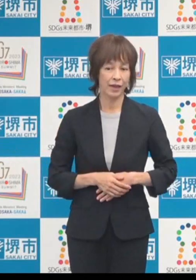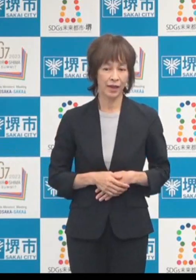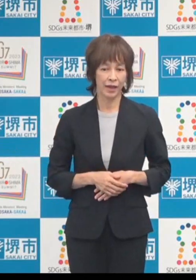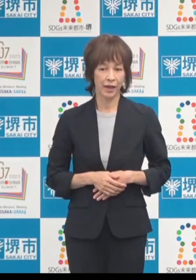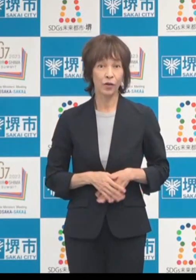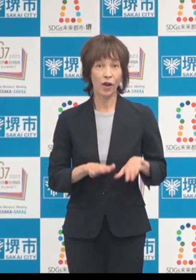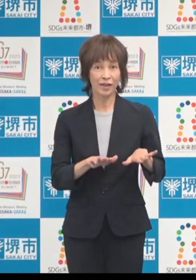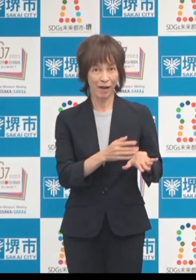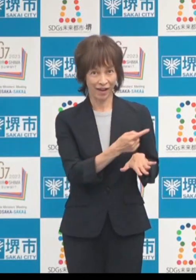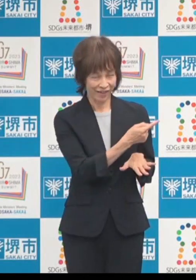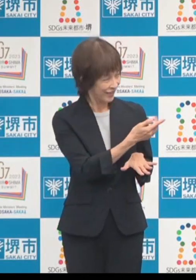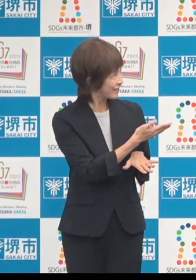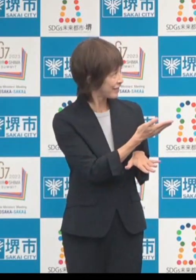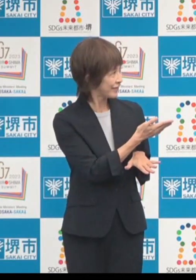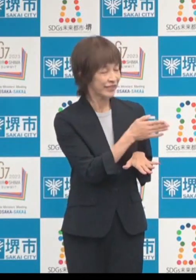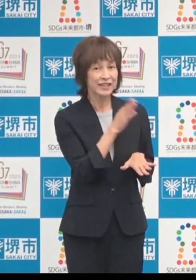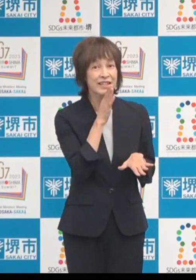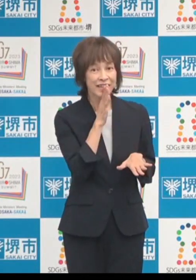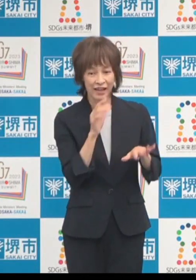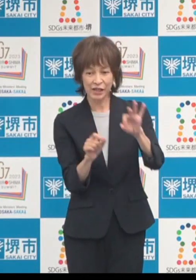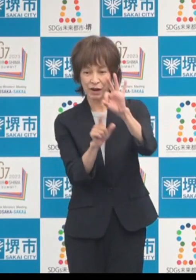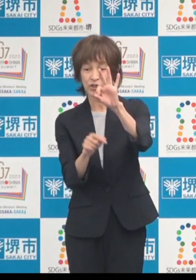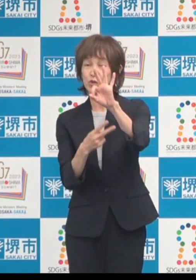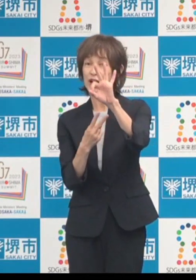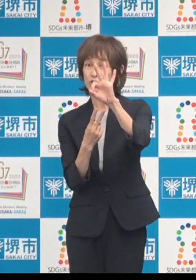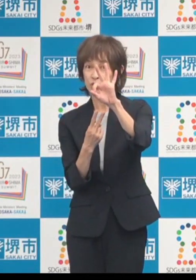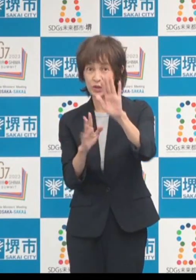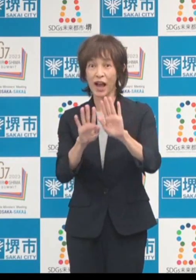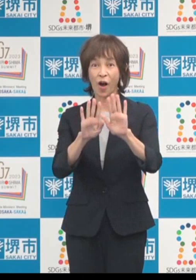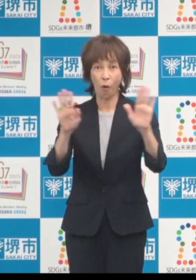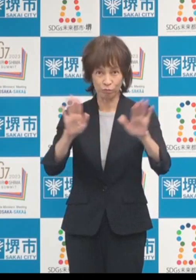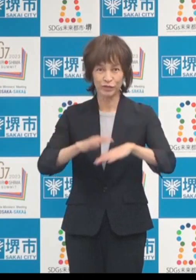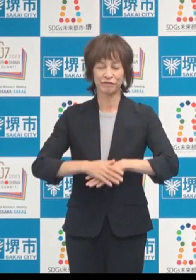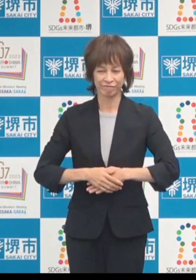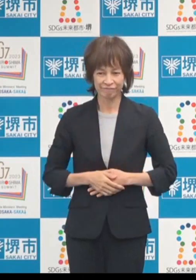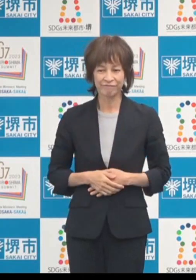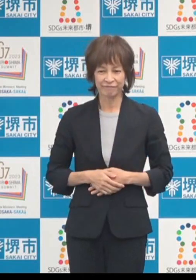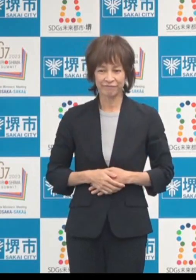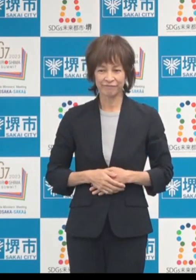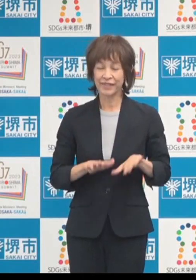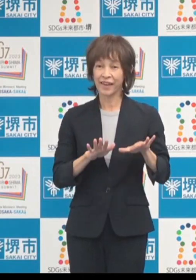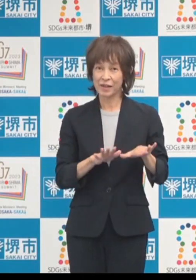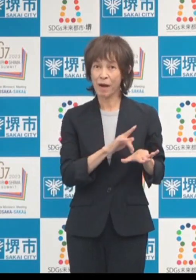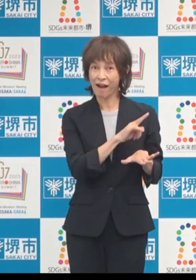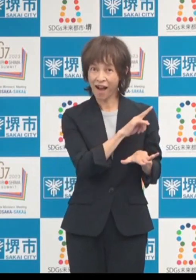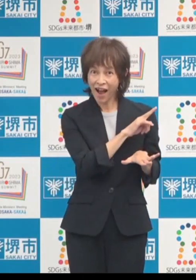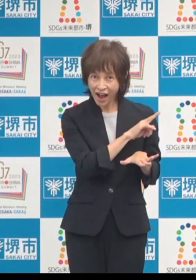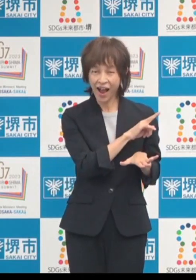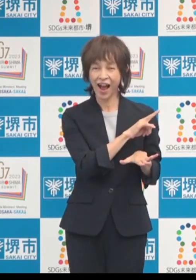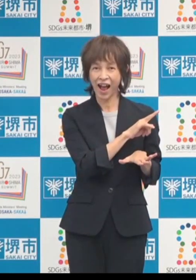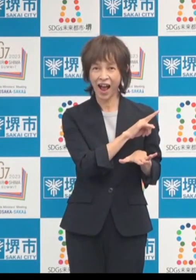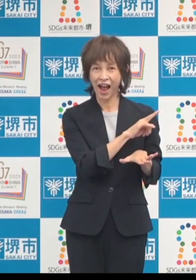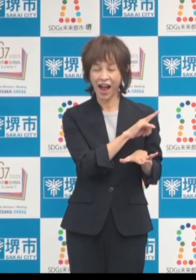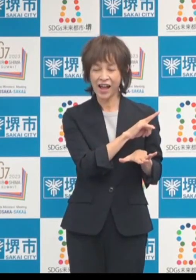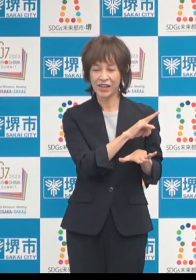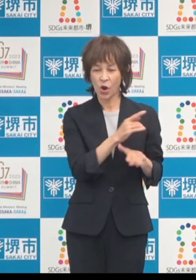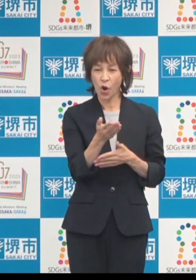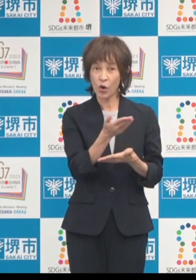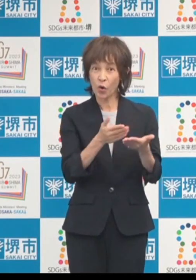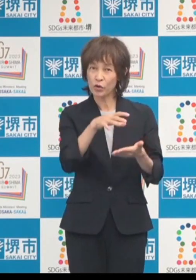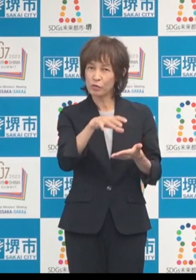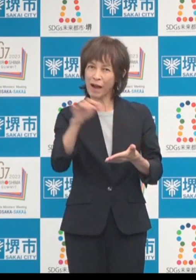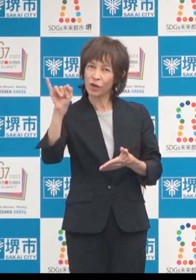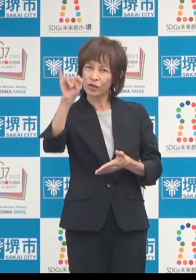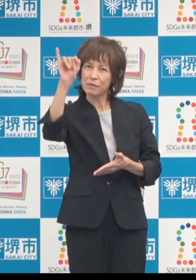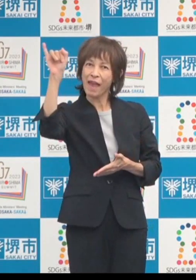これは今の、実際には10月2日オープンですが、現在の茶室のイメ